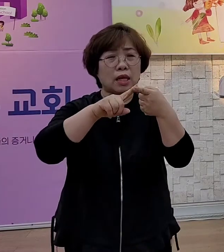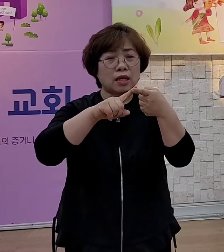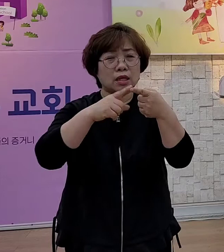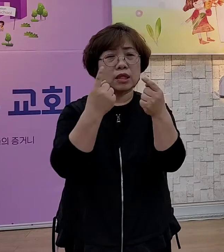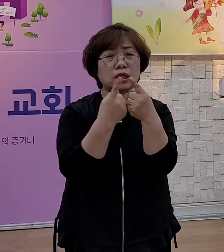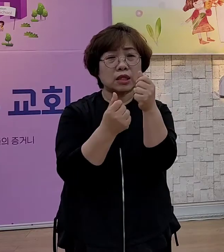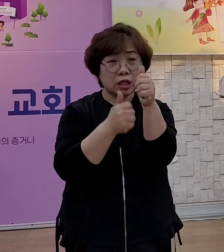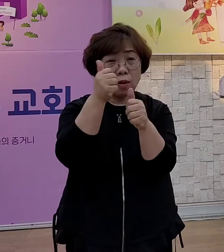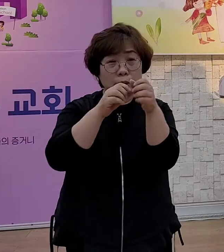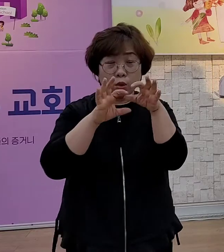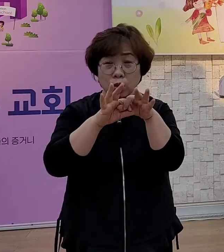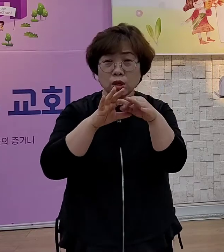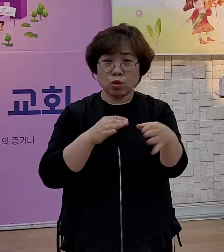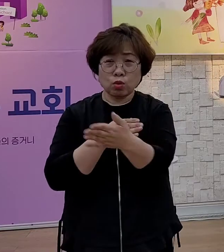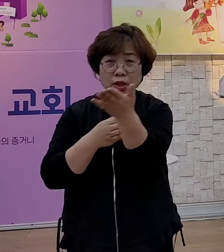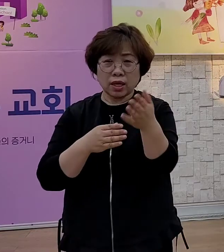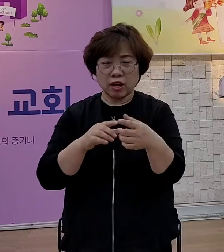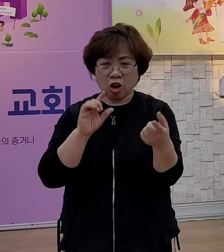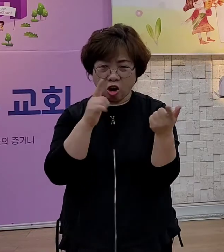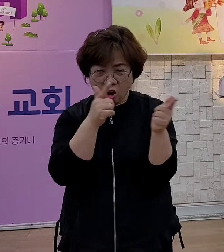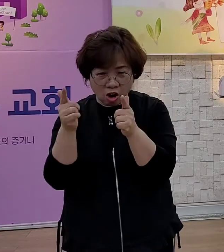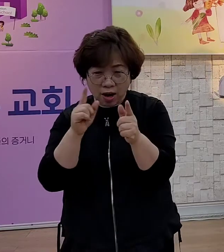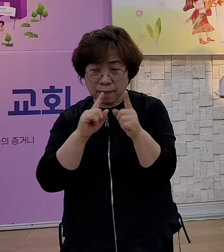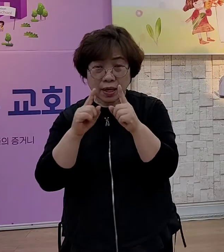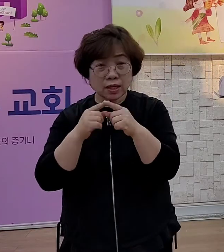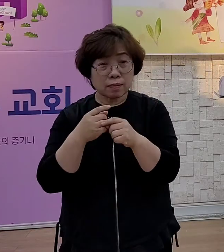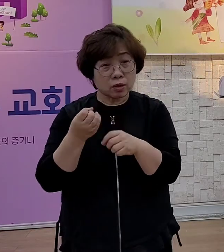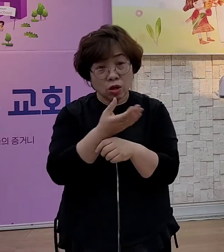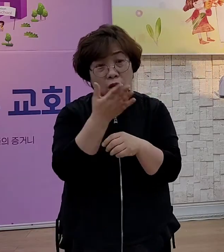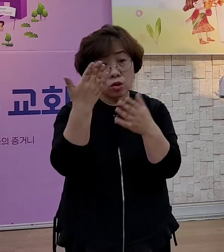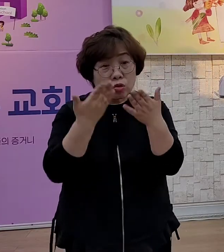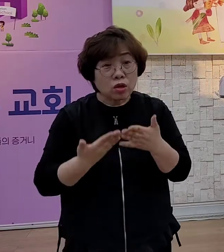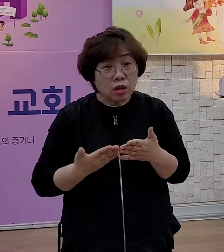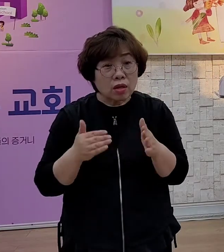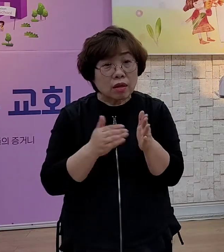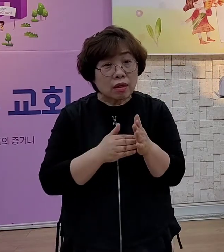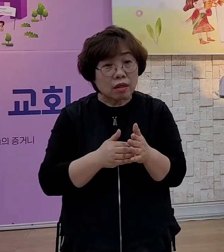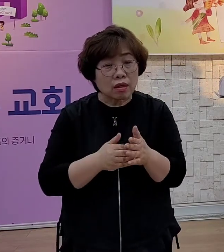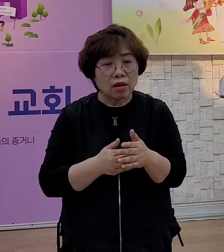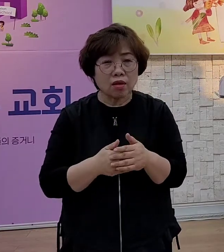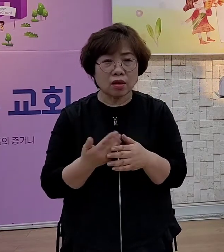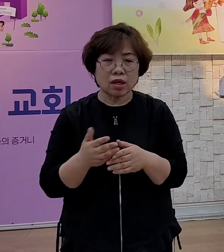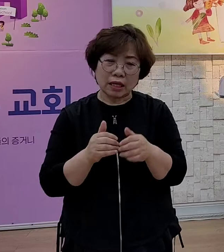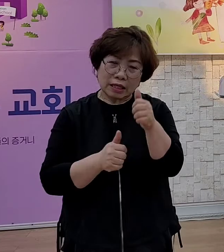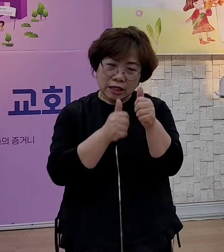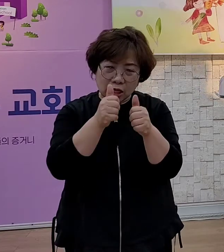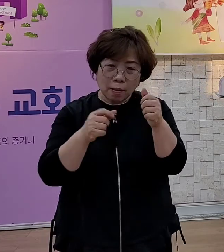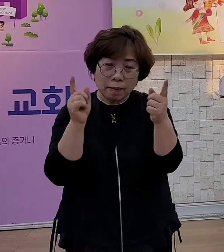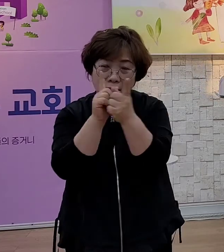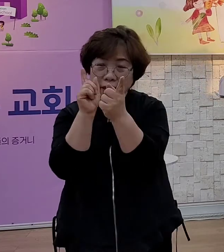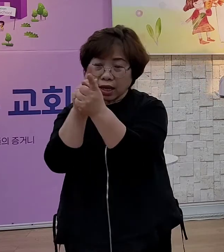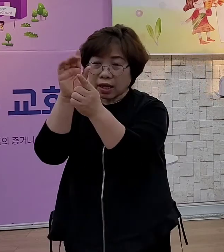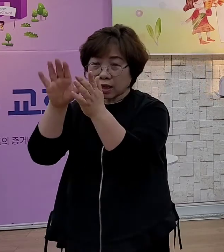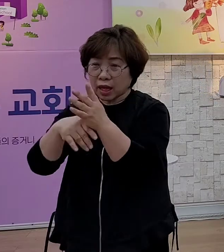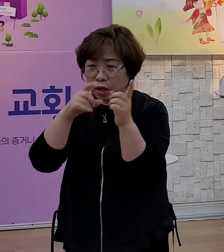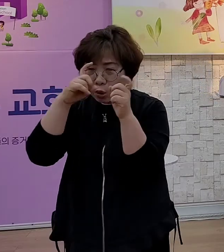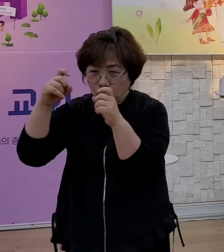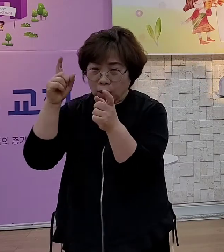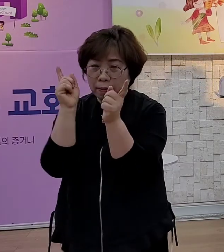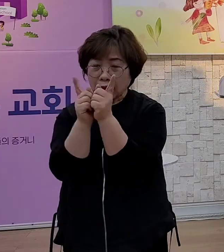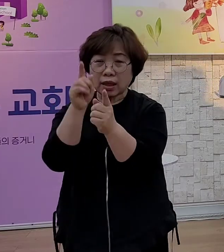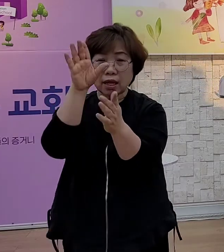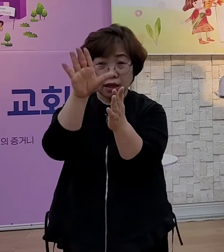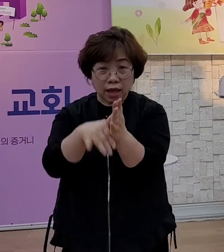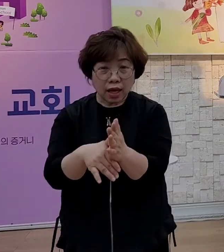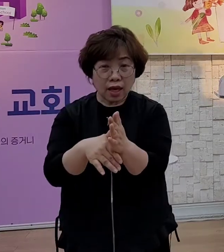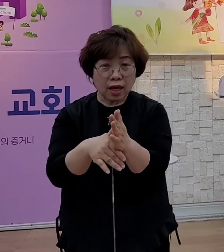말씀하셨습니다. 시험이 당연히 온다. 근데 그 시험을 어떻게 이겨낼 것인가? 상급을 바라고